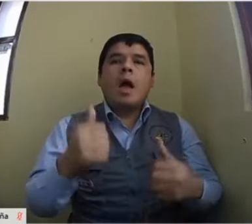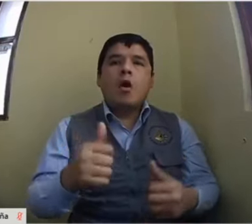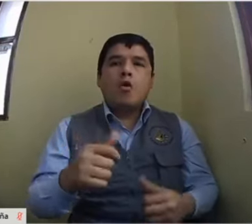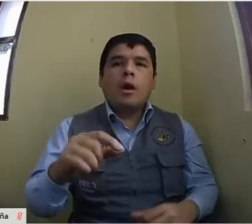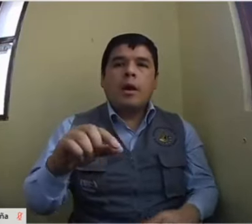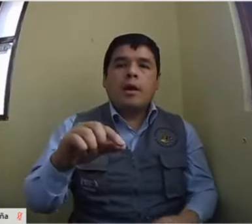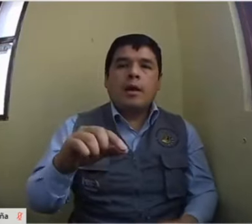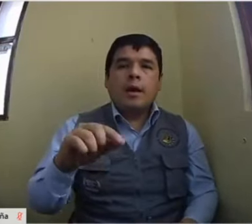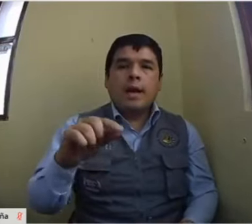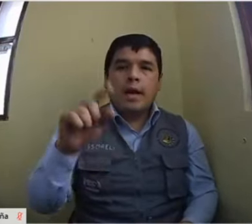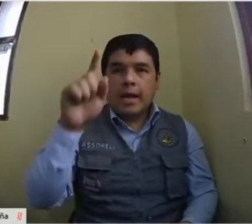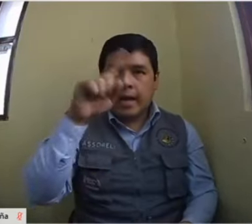F.